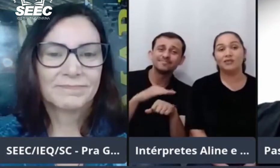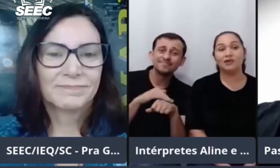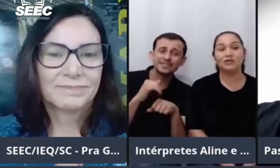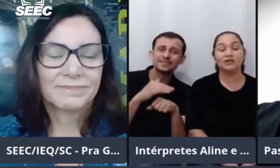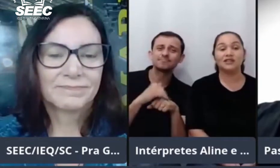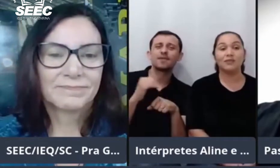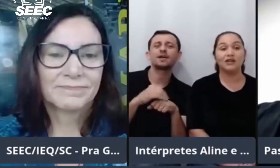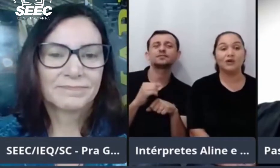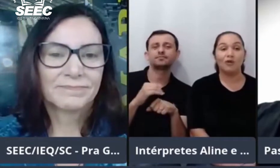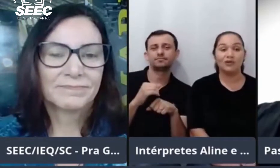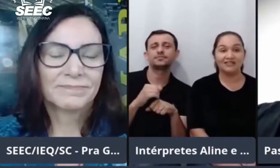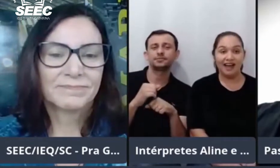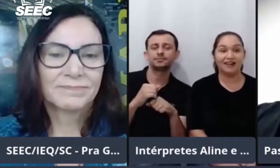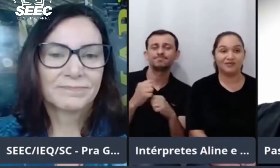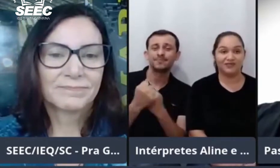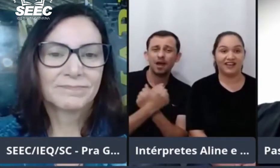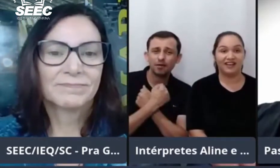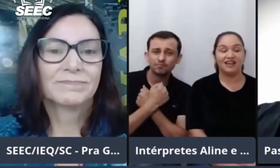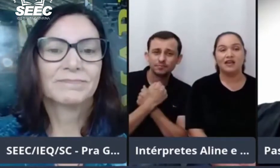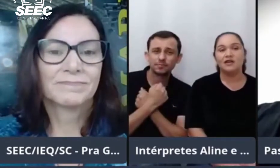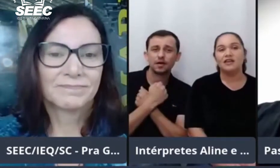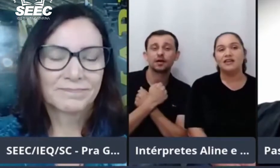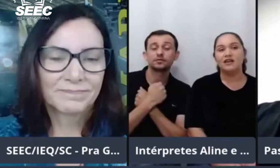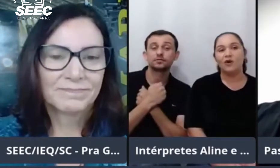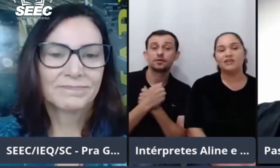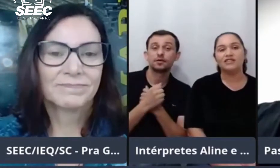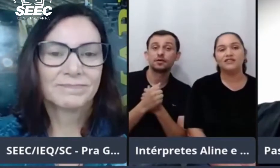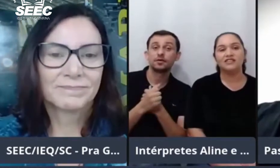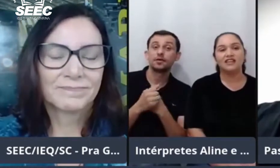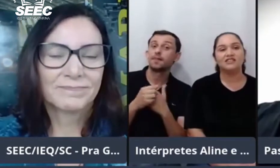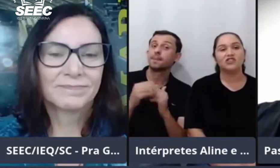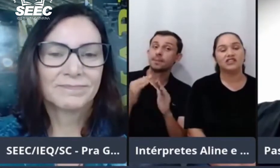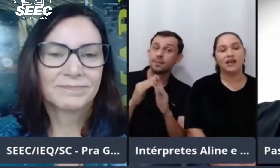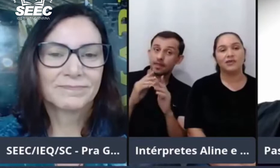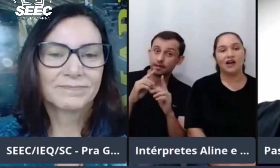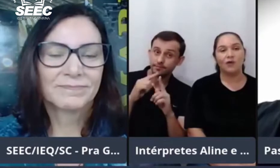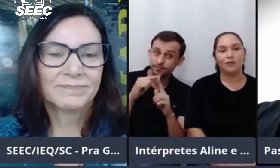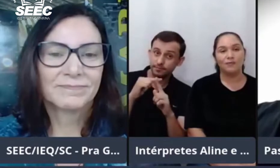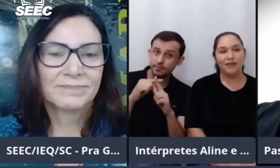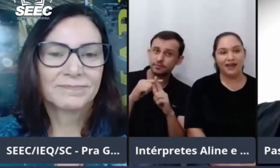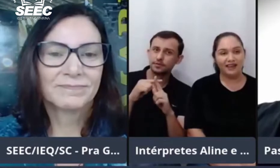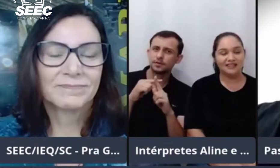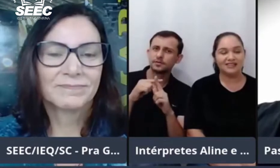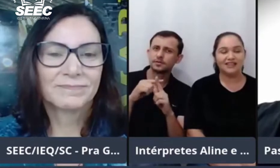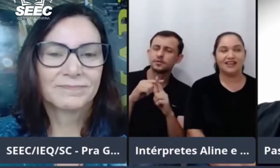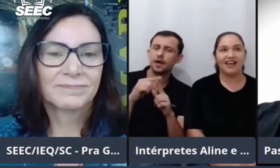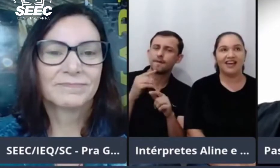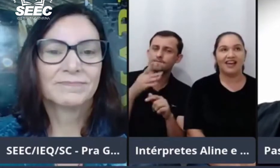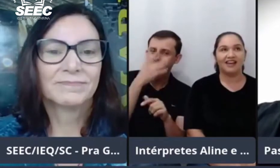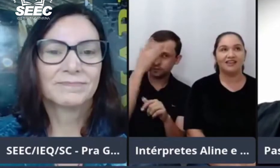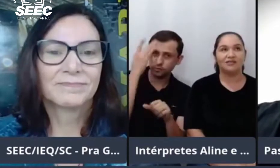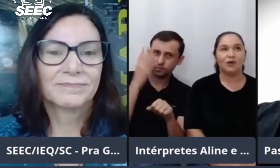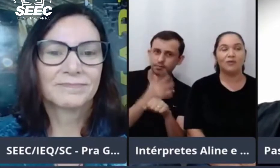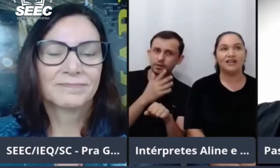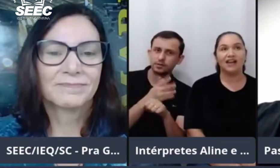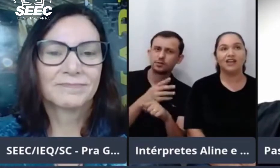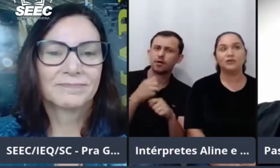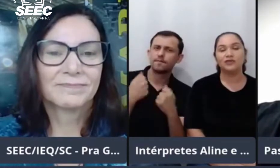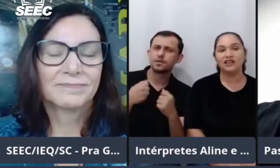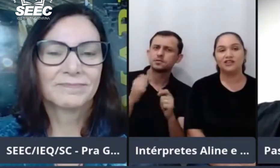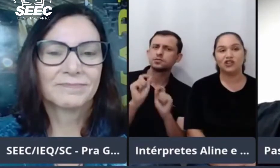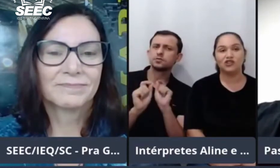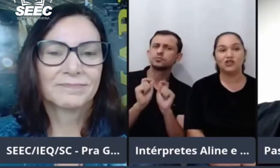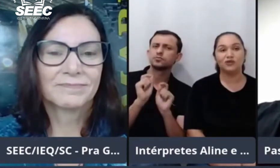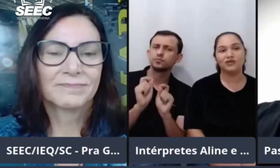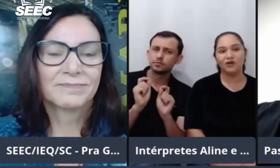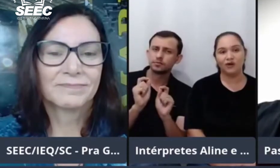nós acabamos não sabendo como lidar, né? E com as deficiências, a gente sabe que é algo bem, assim, complicado,